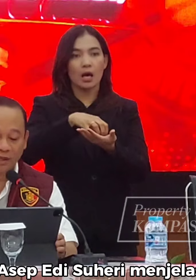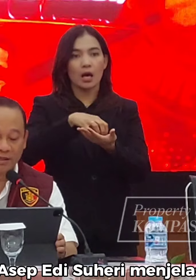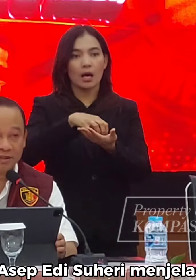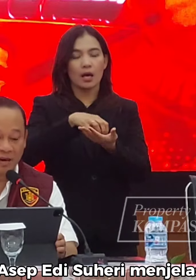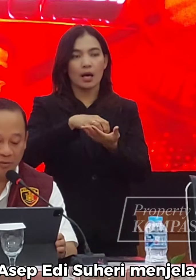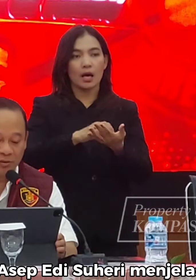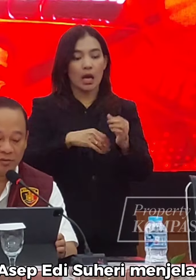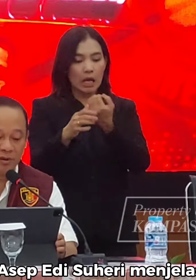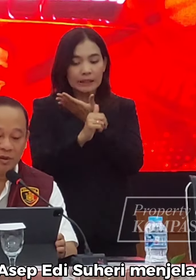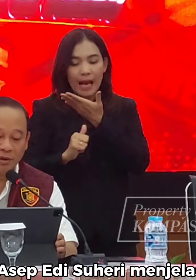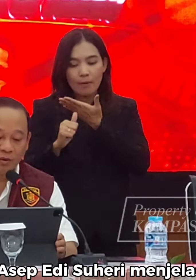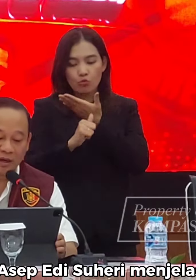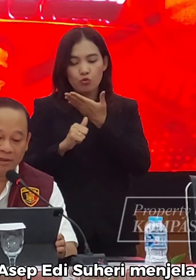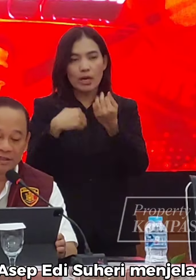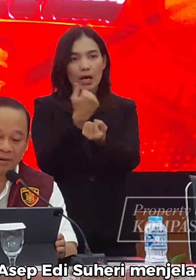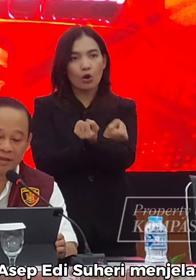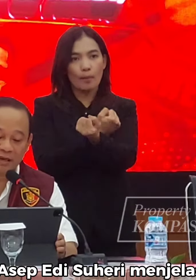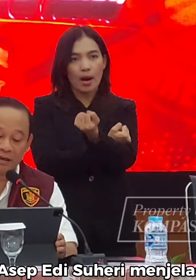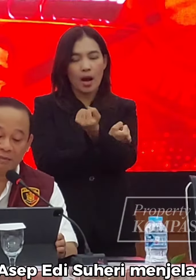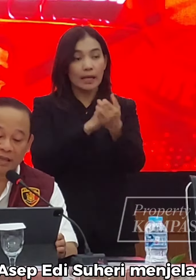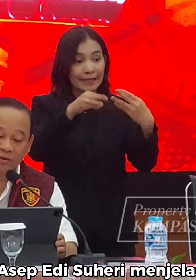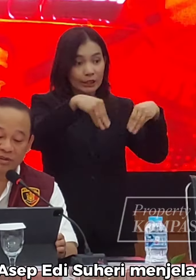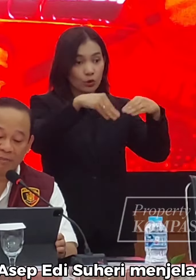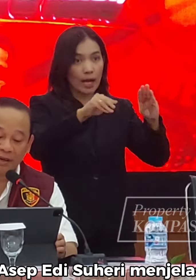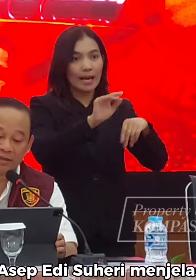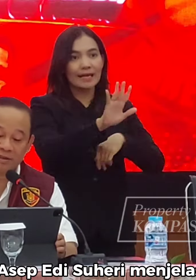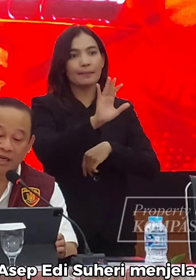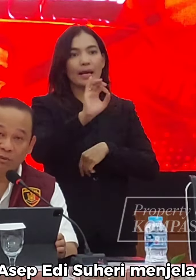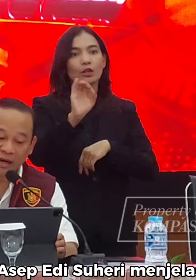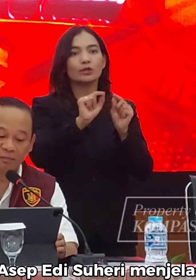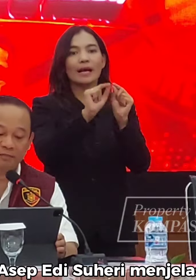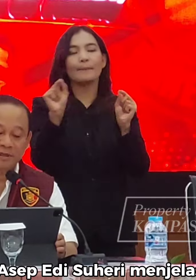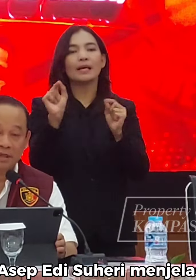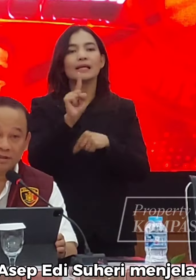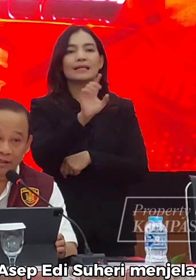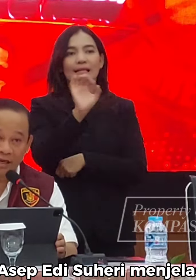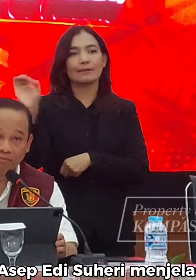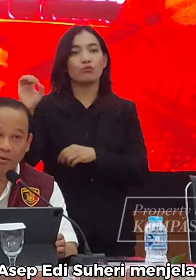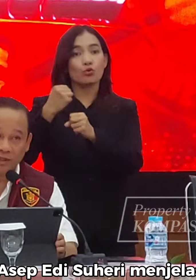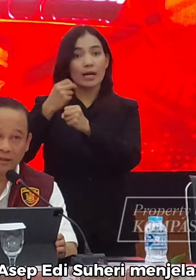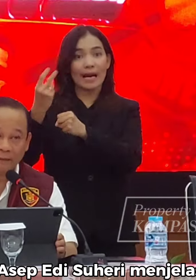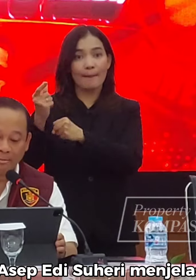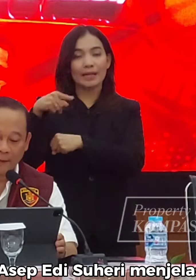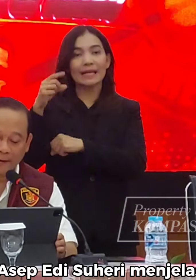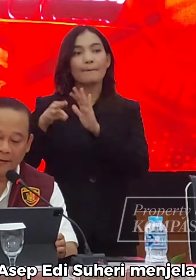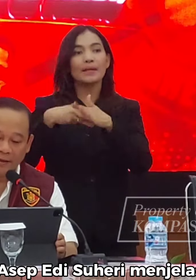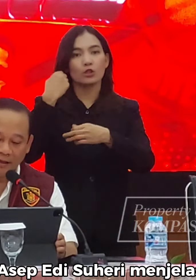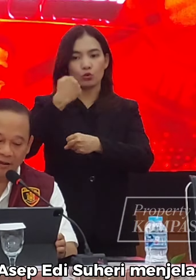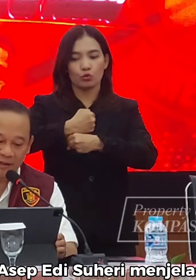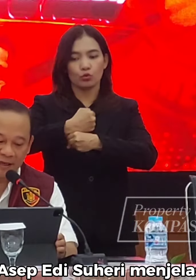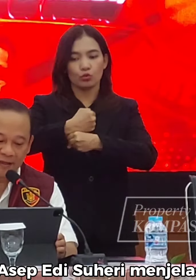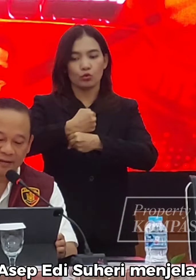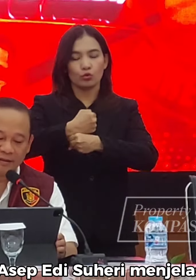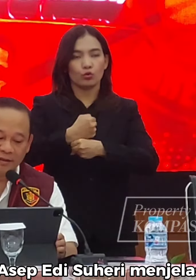narkotika jenis SBU kurang lebih sebanyak 500 sampai dengan 1000 gram setiap minggunya